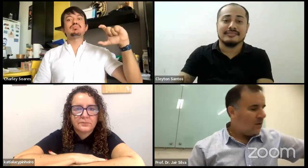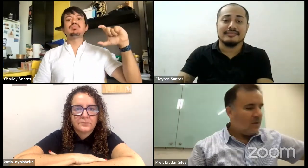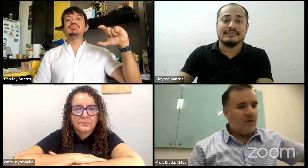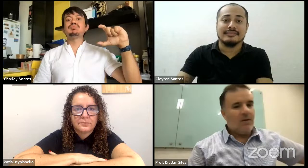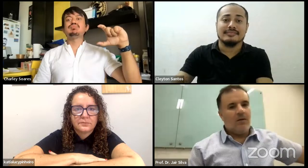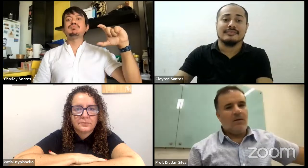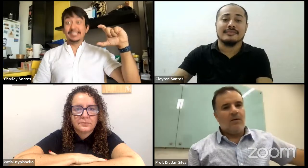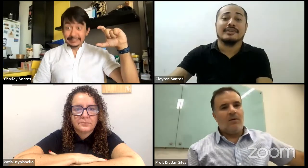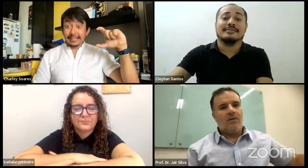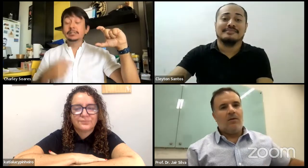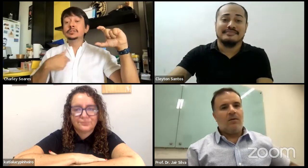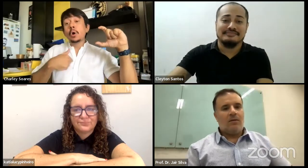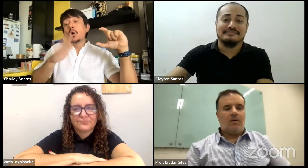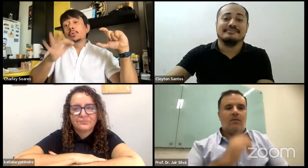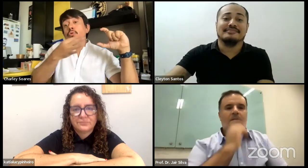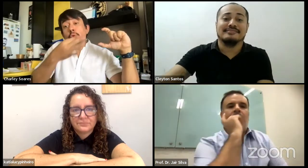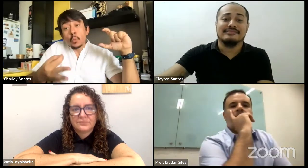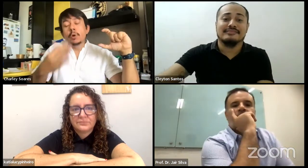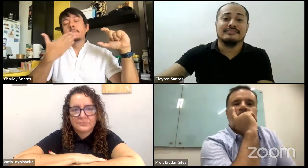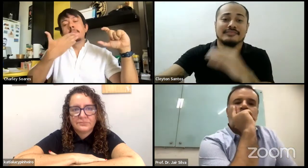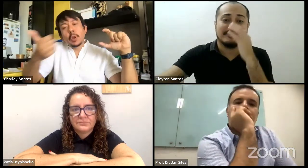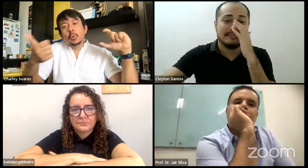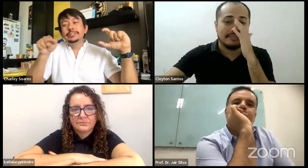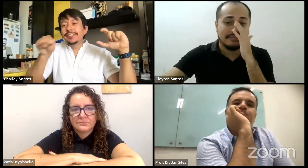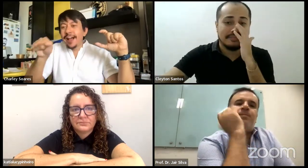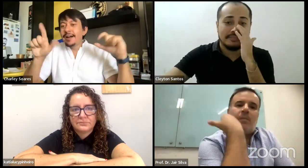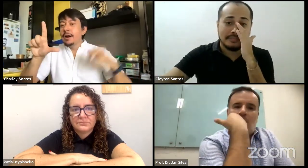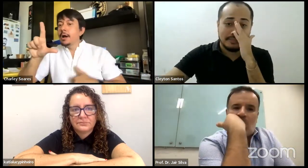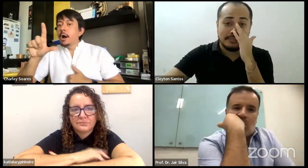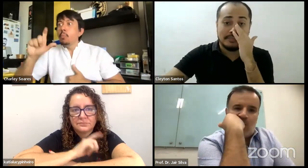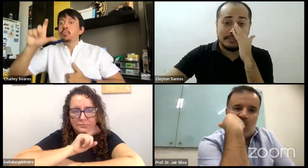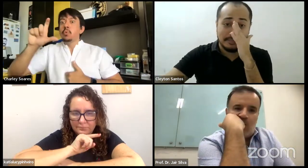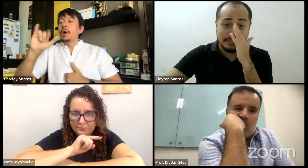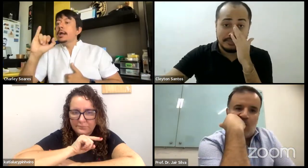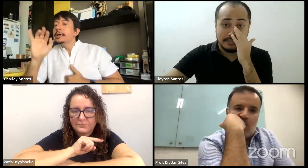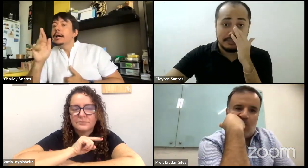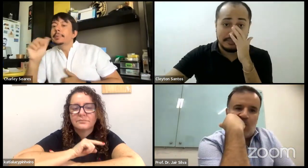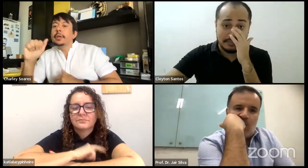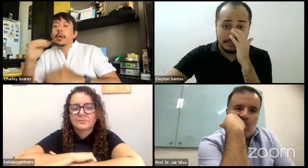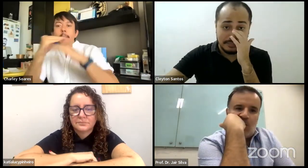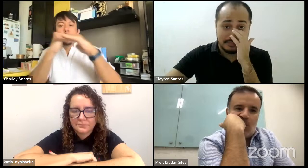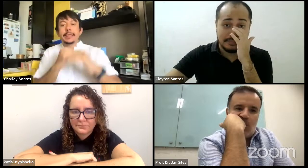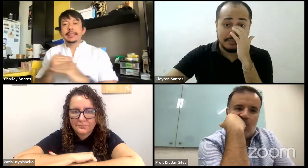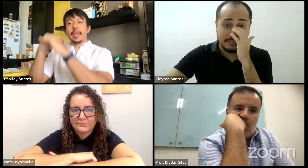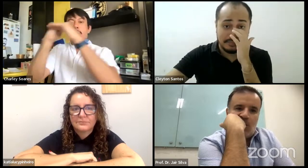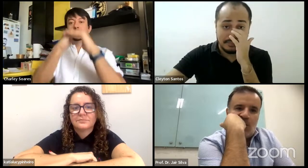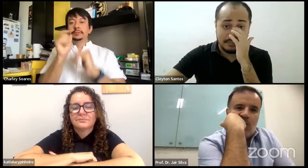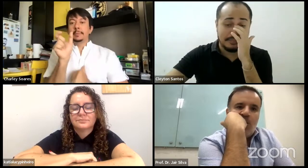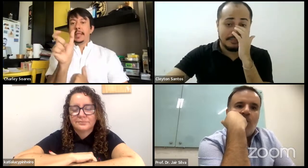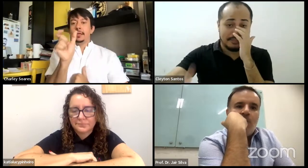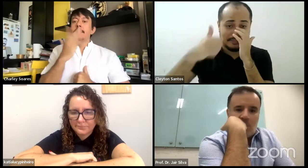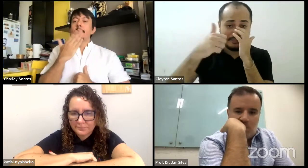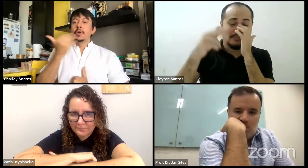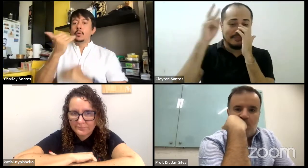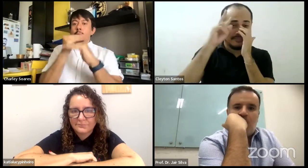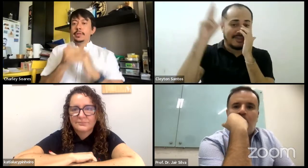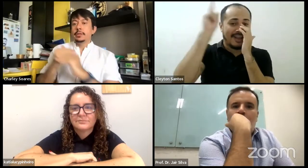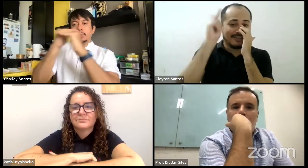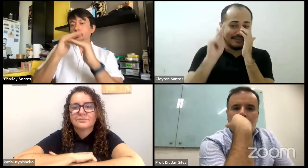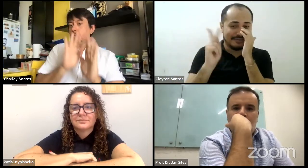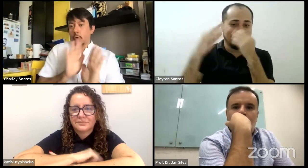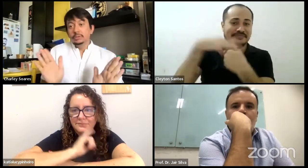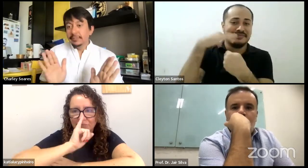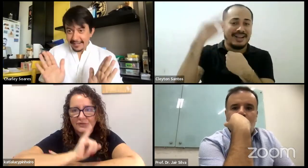com a letra minúscula. E também usou, às vezes, Libras com a letra minúscula. Então, você usar sempre com a letra maiúscula para